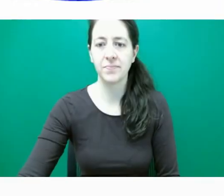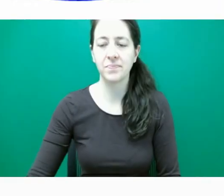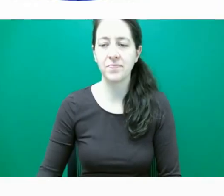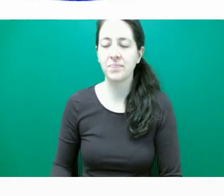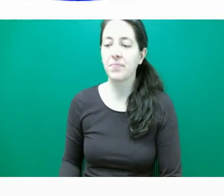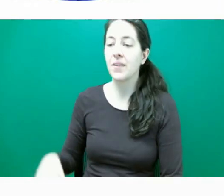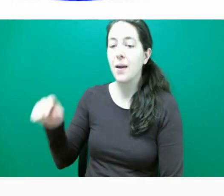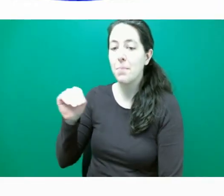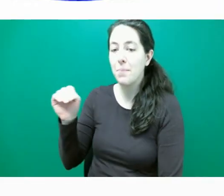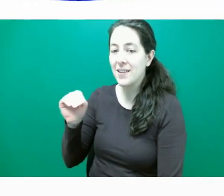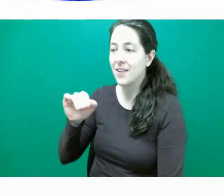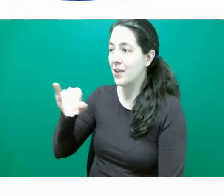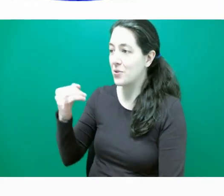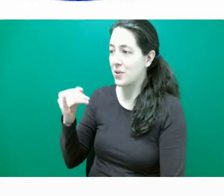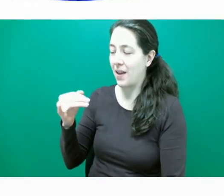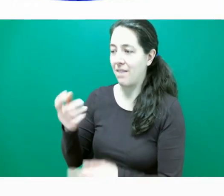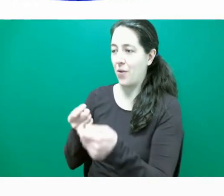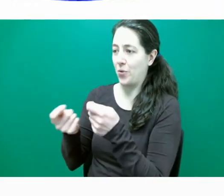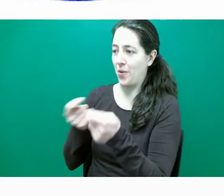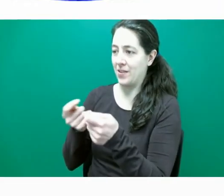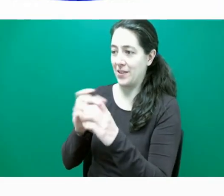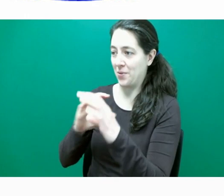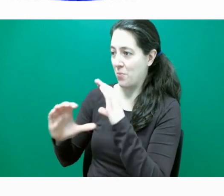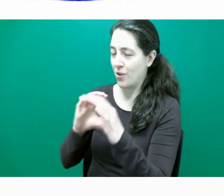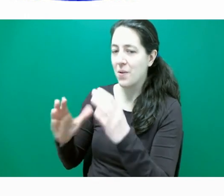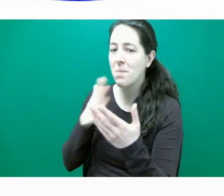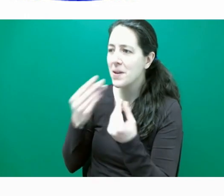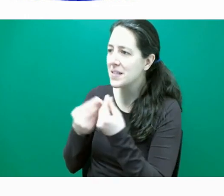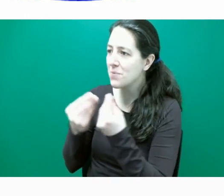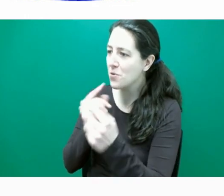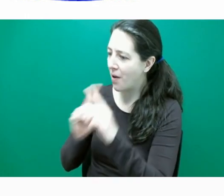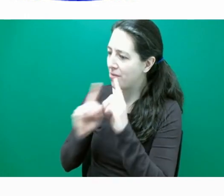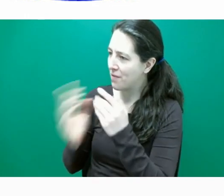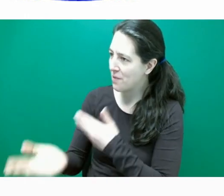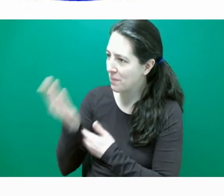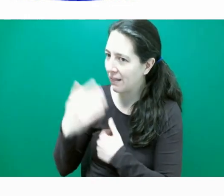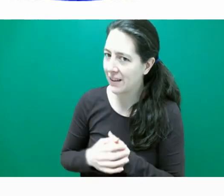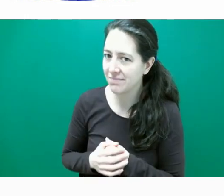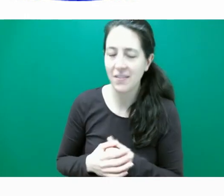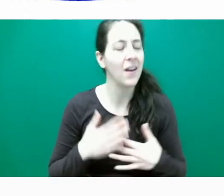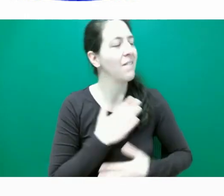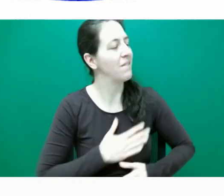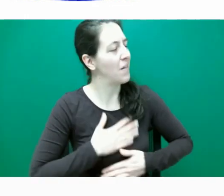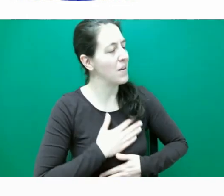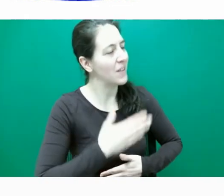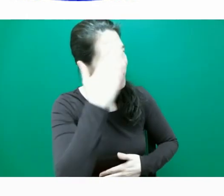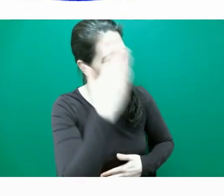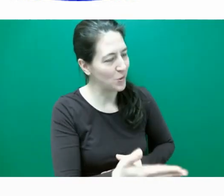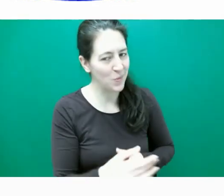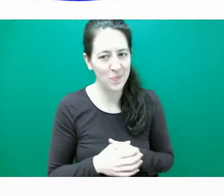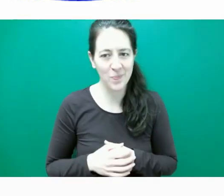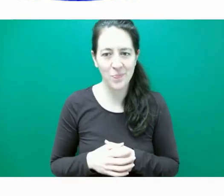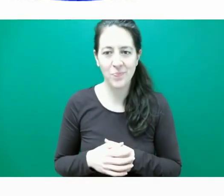Mélissa Joseph, coordonnatrice des communications. Merci beaucoup d'être avec nous, Mélissa, ce matin. Ça me fait plaisir, Sylvain, bonjour. Et